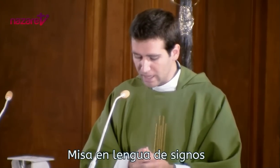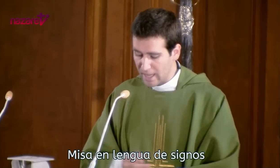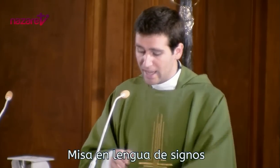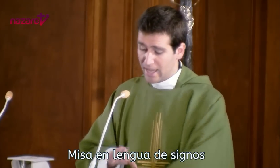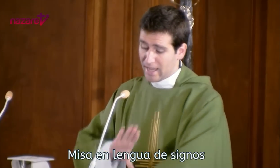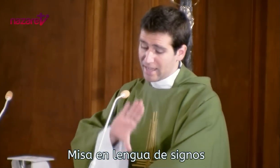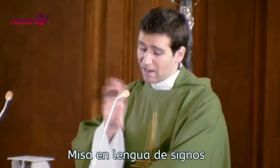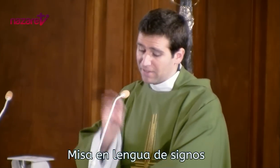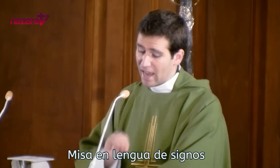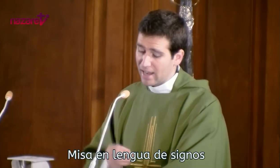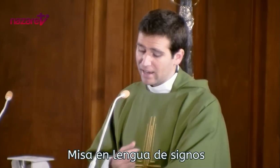Y al final